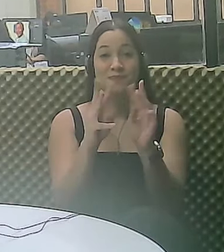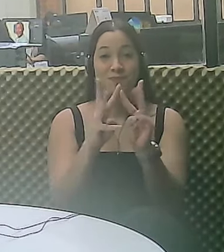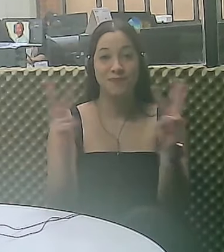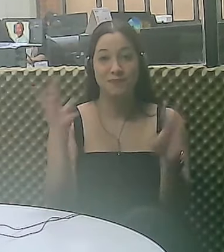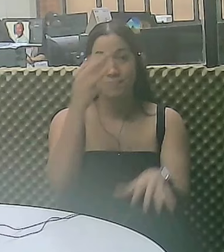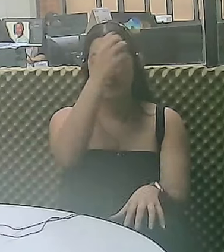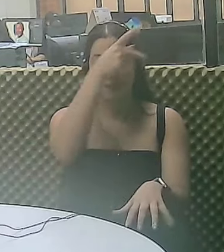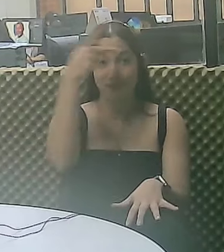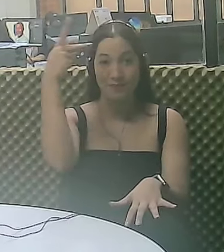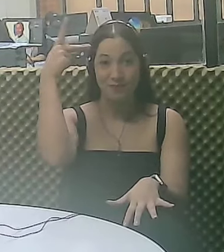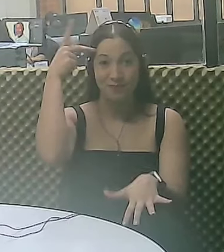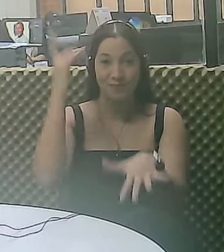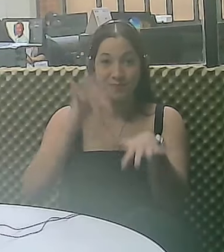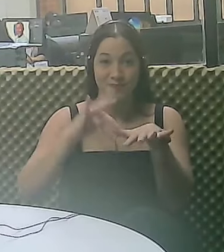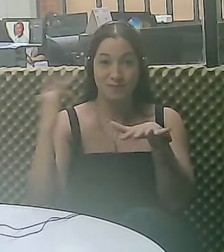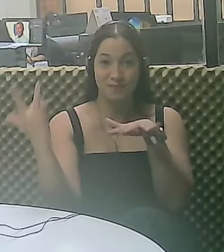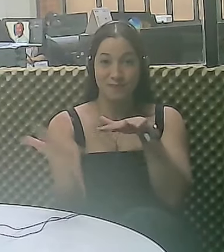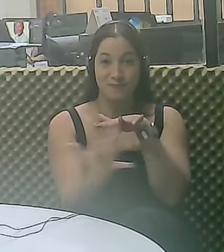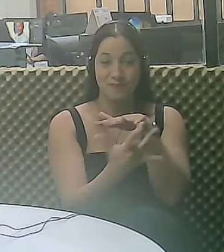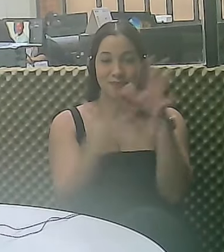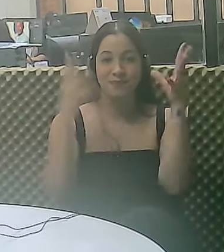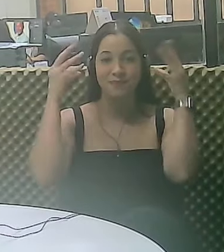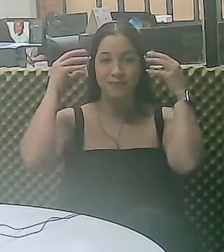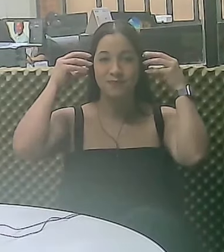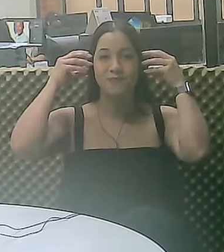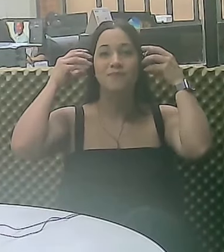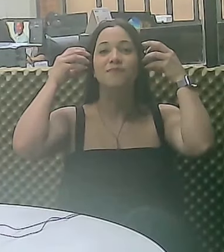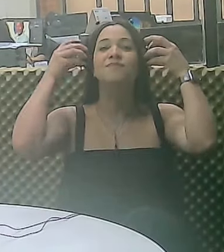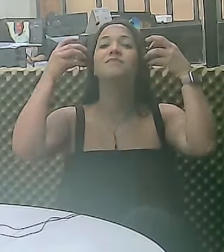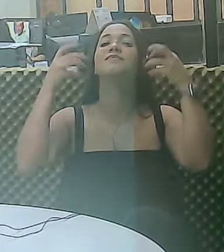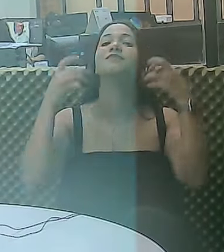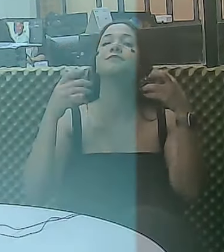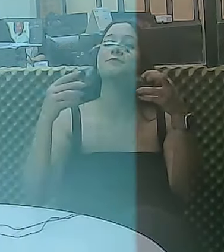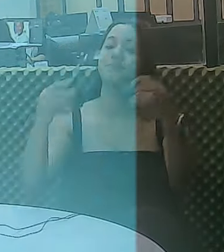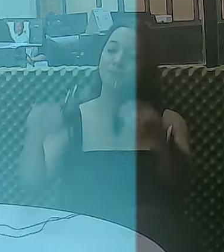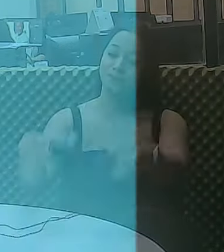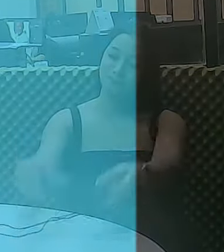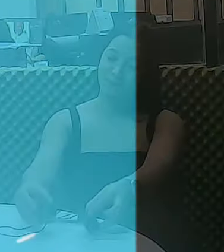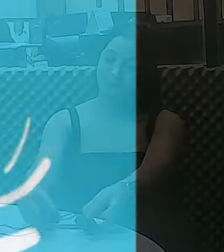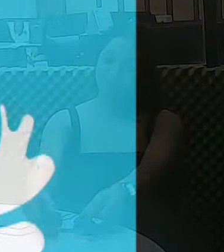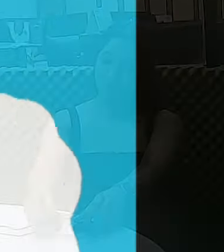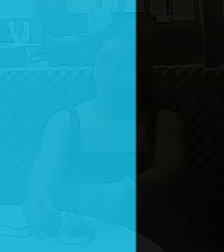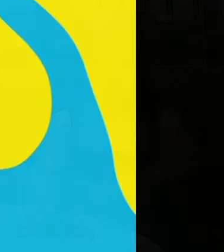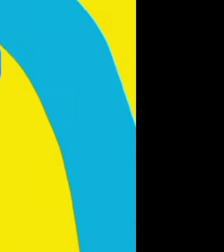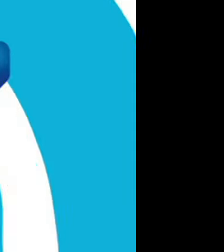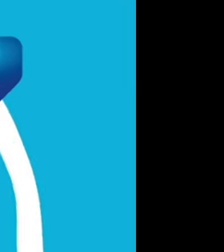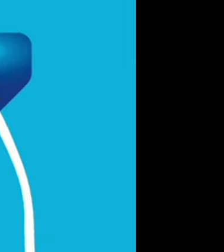Continue conosco no portal da Prefeitura e nas redes sociais.